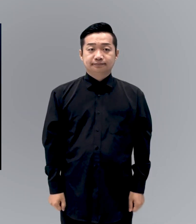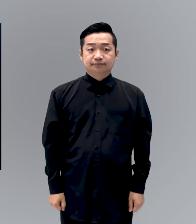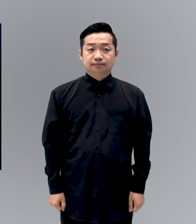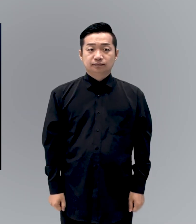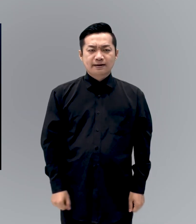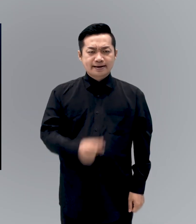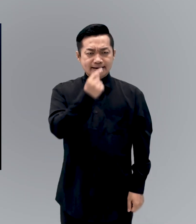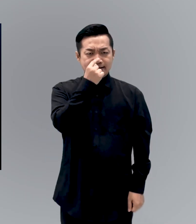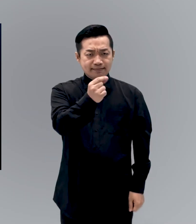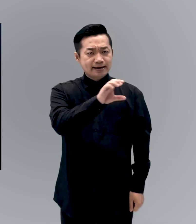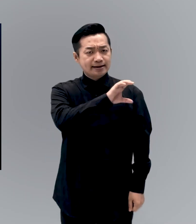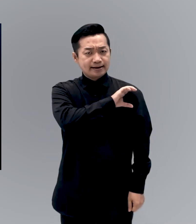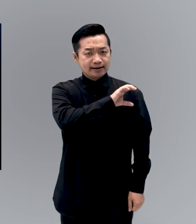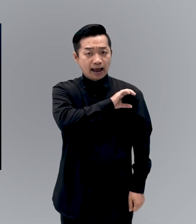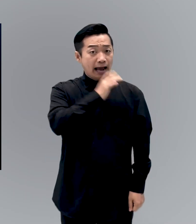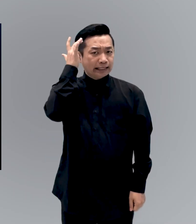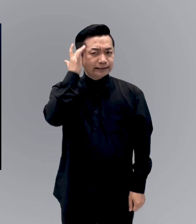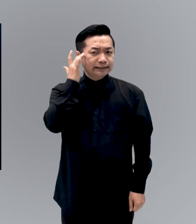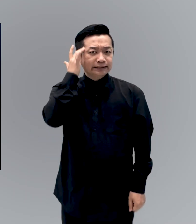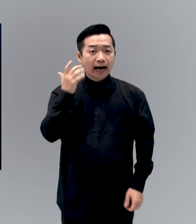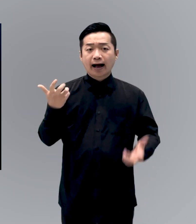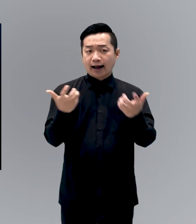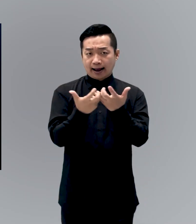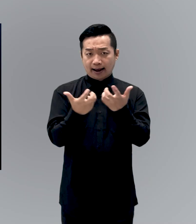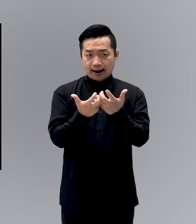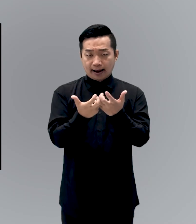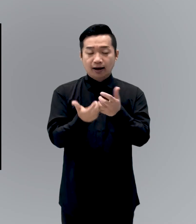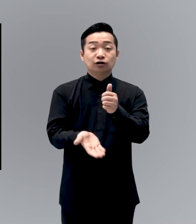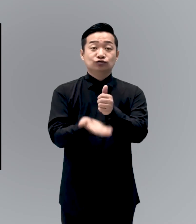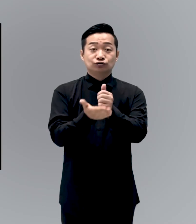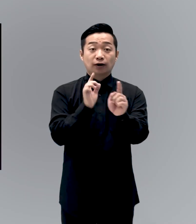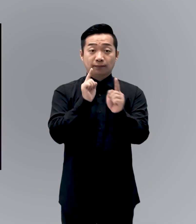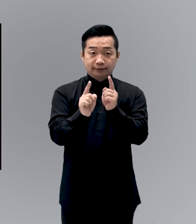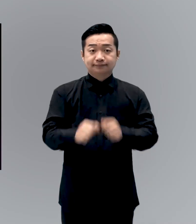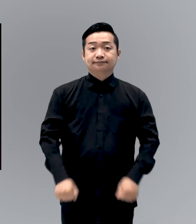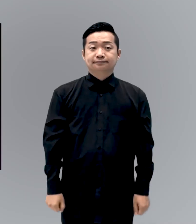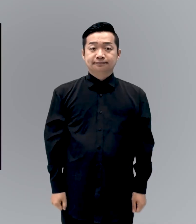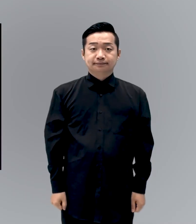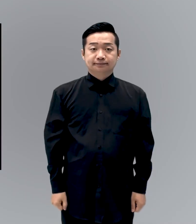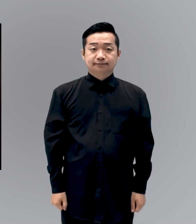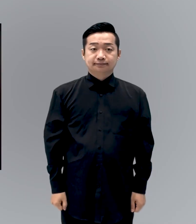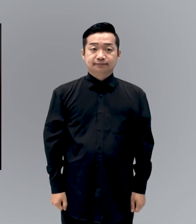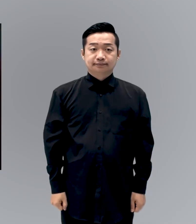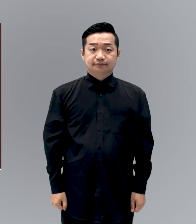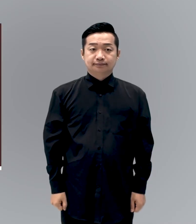시작했다. 사실 리시는 내게 환생을 권했지만 난 이대로는 환생할 수 없다.